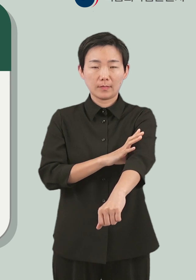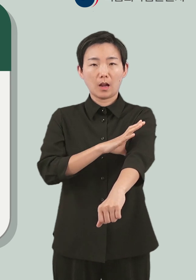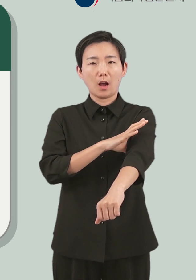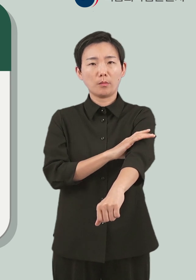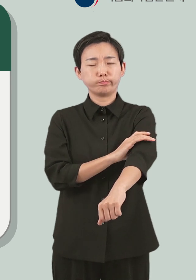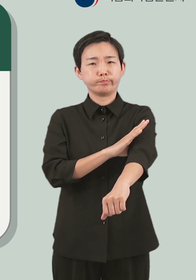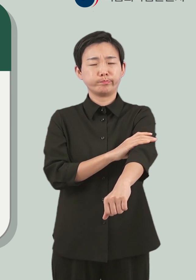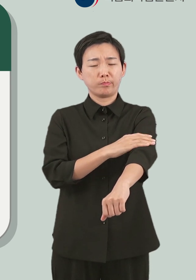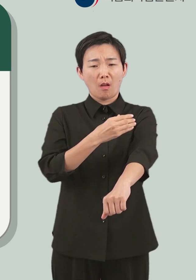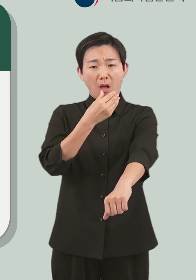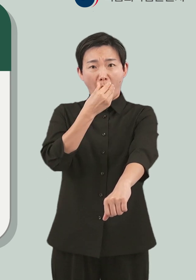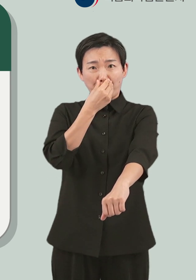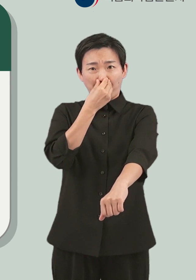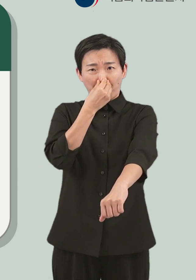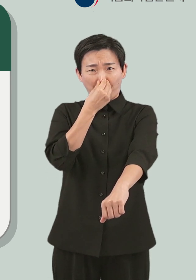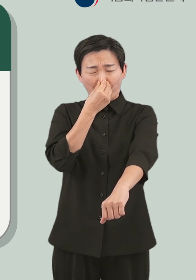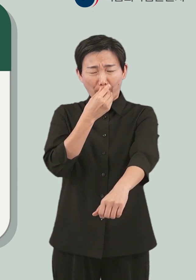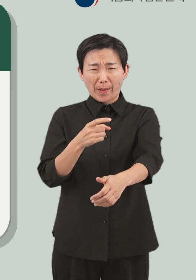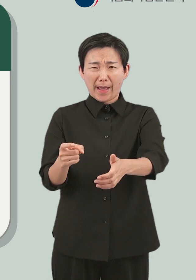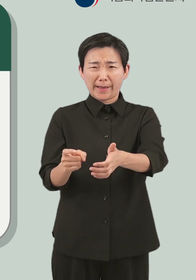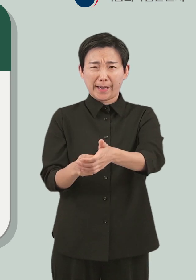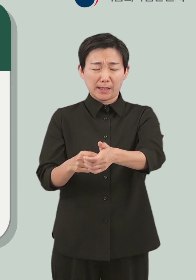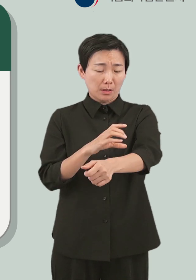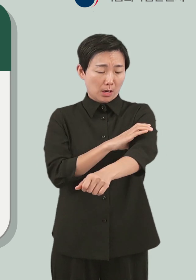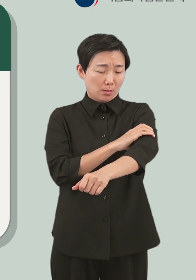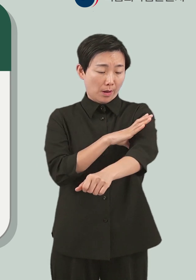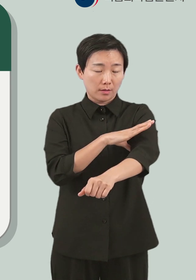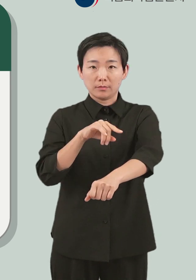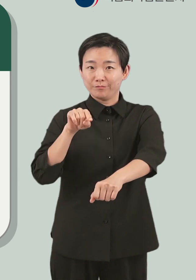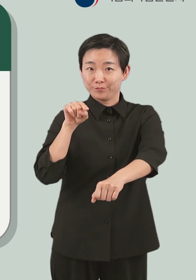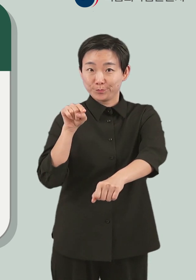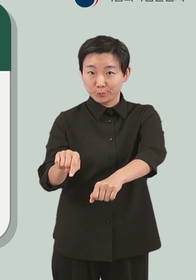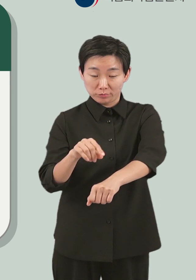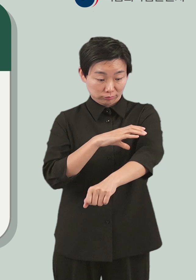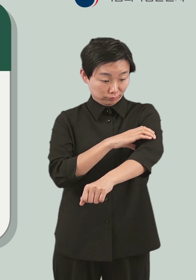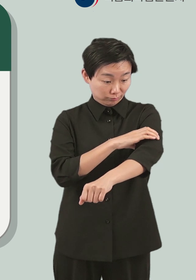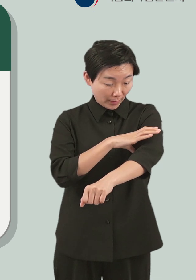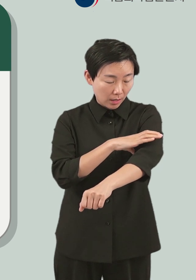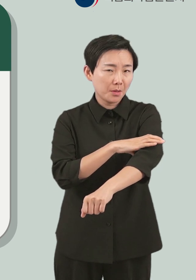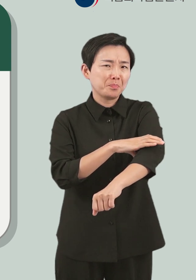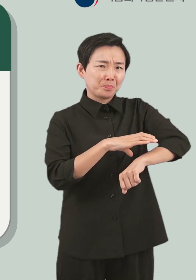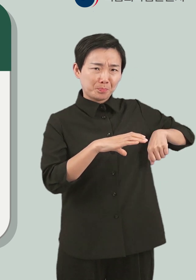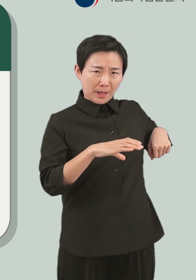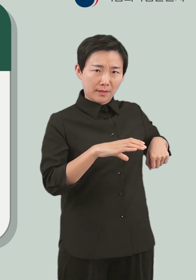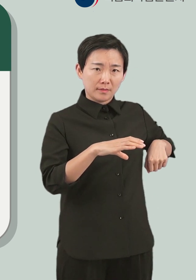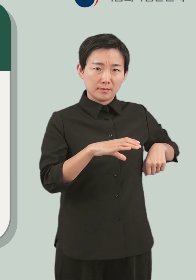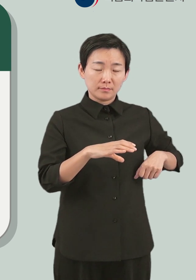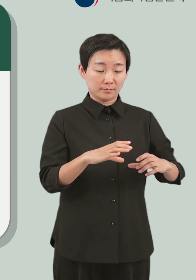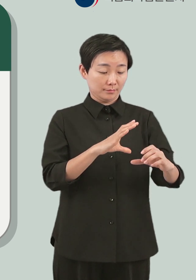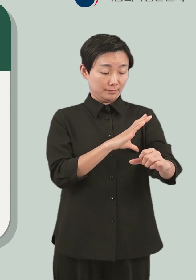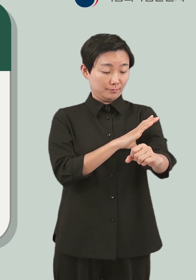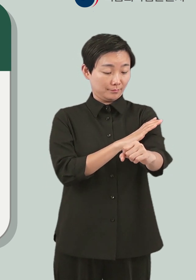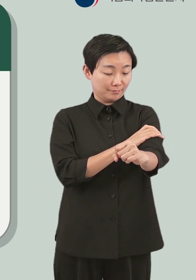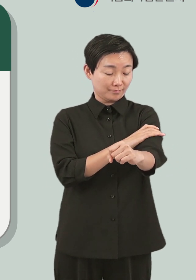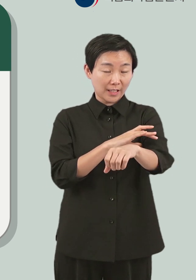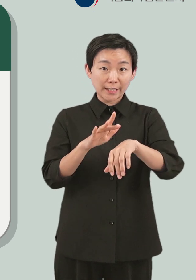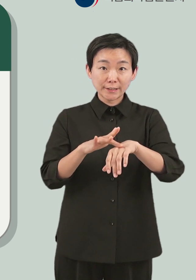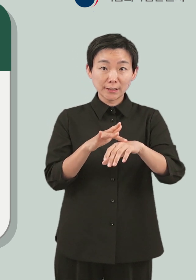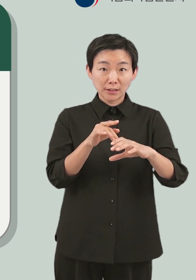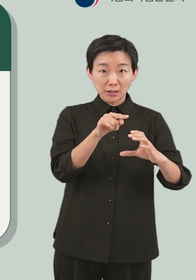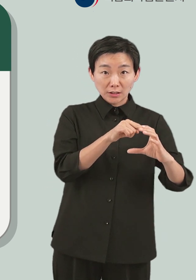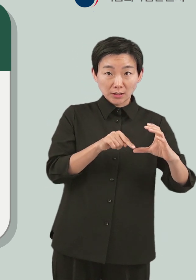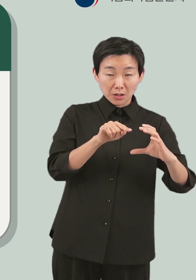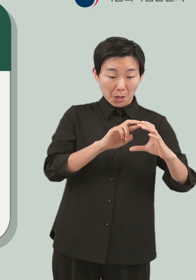측정 중에 이상을 느끼면 즉시 긴급 빼기 버튼을 눌러 커프에서 팔을 빼야 합니다. 커프의 천 커버가 찢어졌을